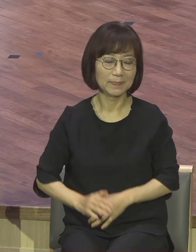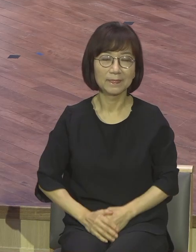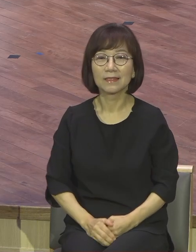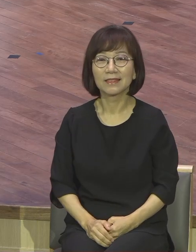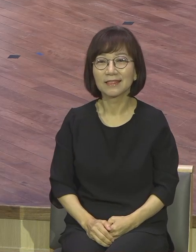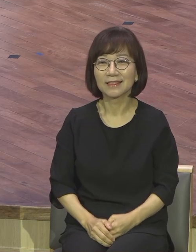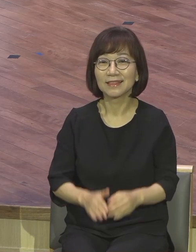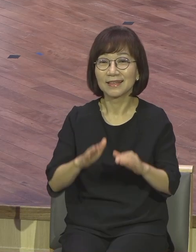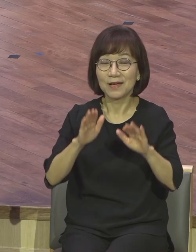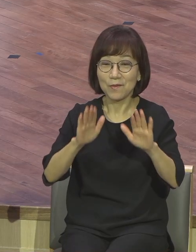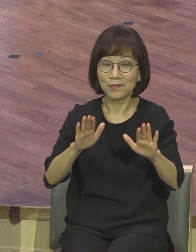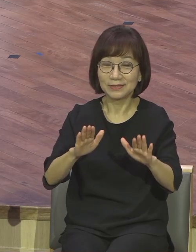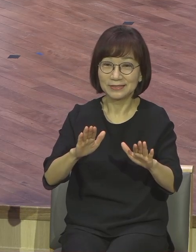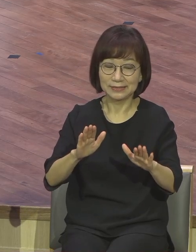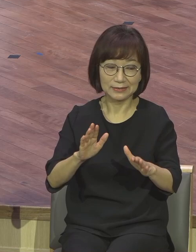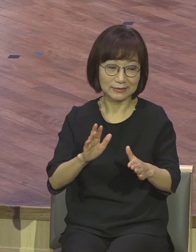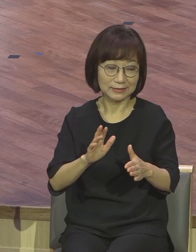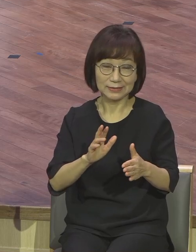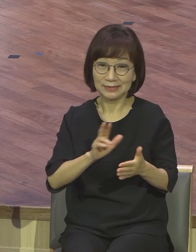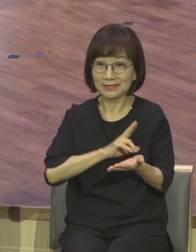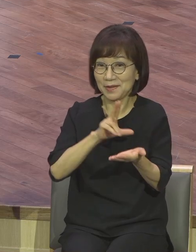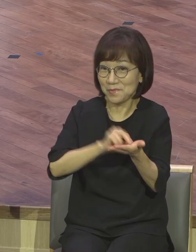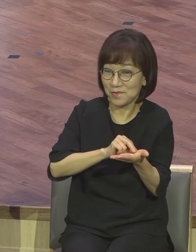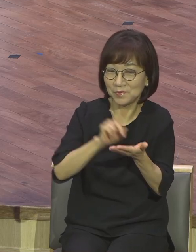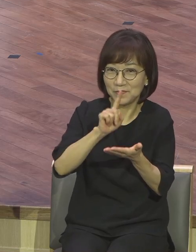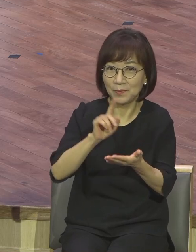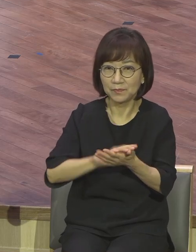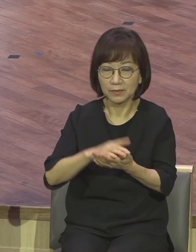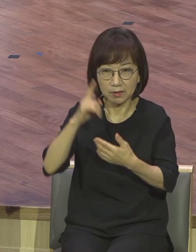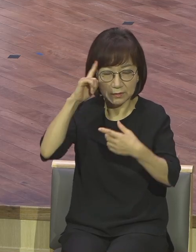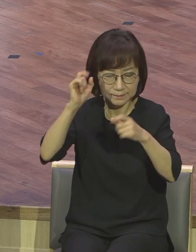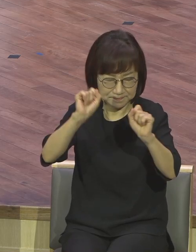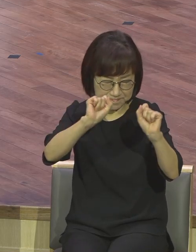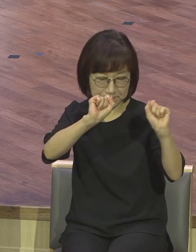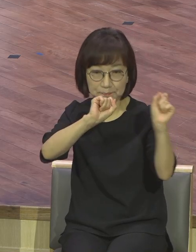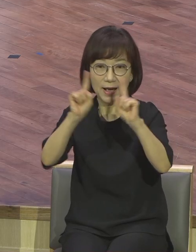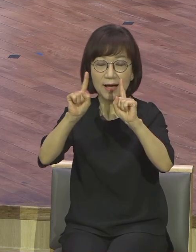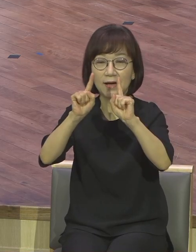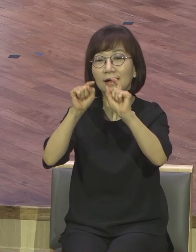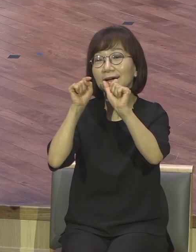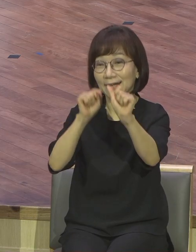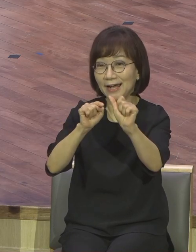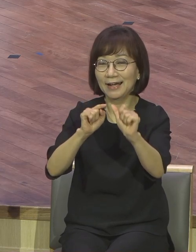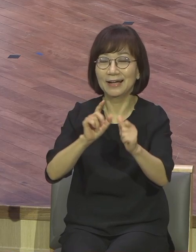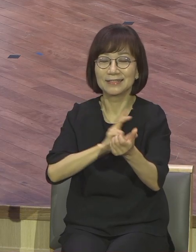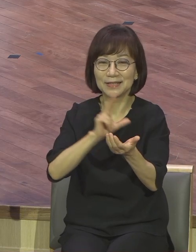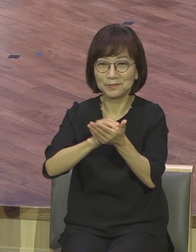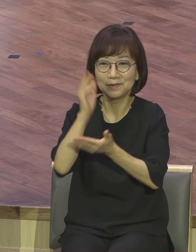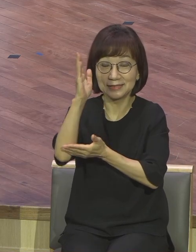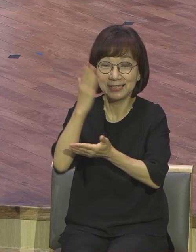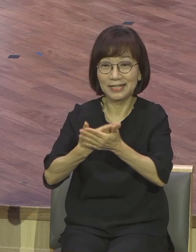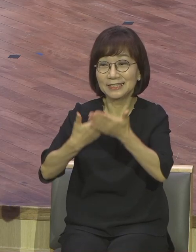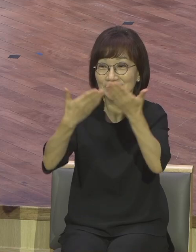읽을때는 말씀 가지고 깨어있어라 하는 제목으로 말씀을 드립니다. 마태복음 24장과